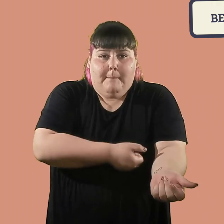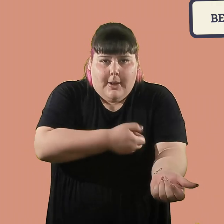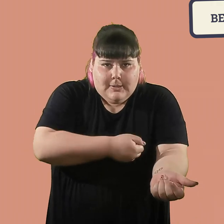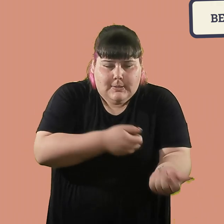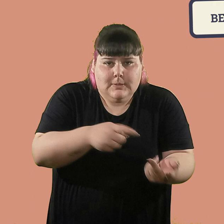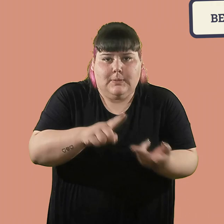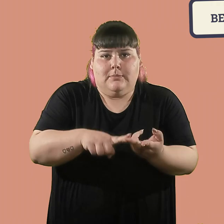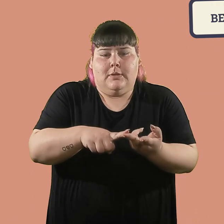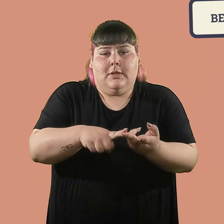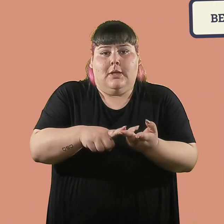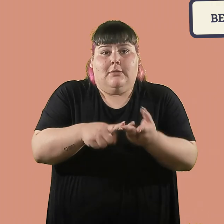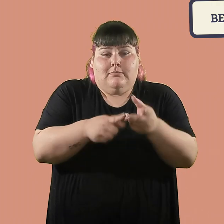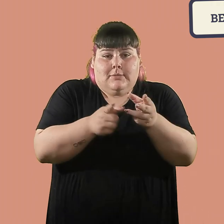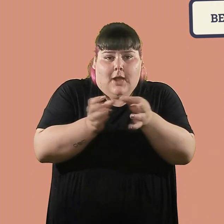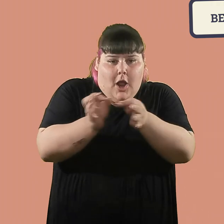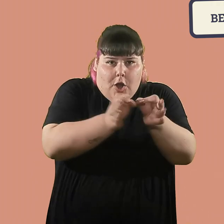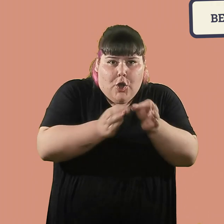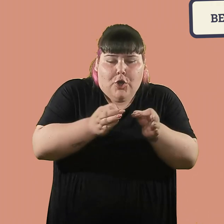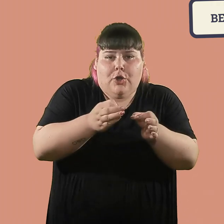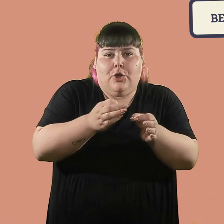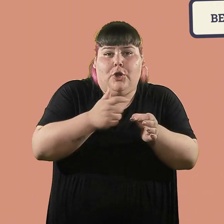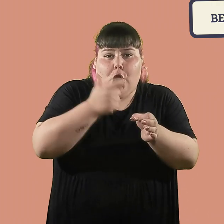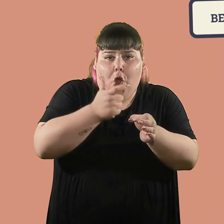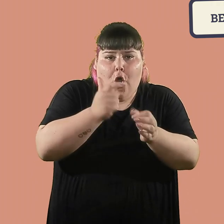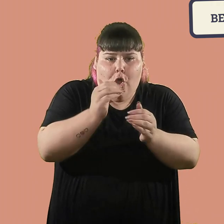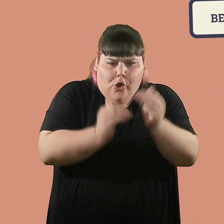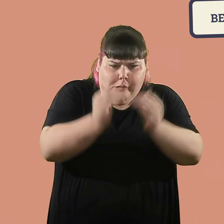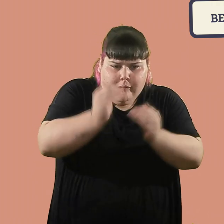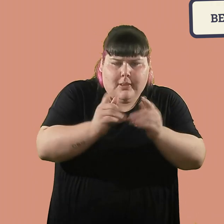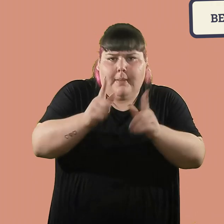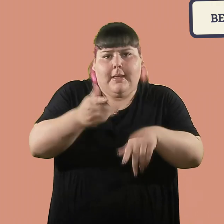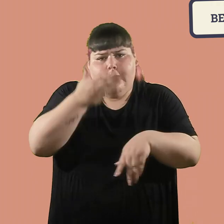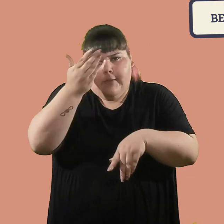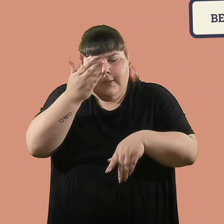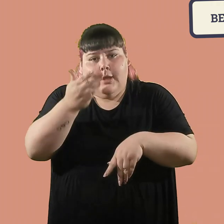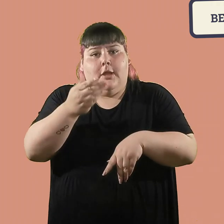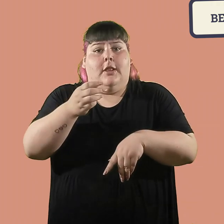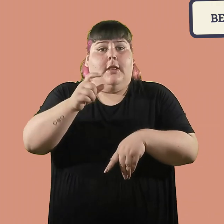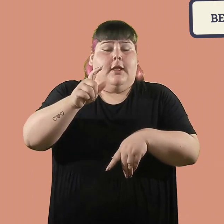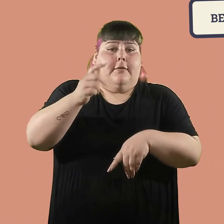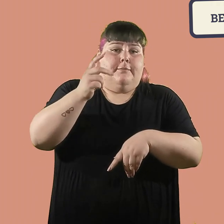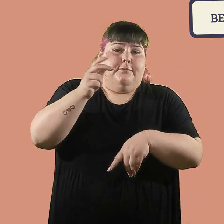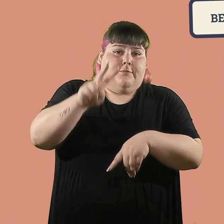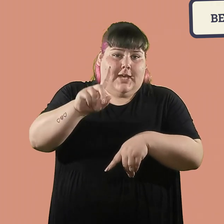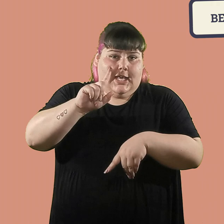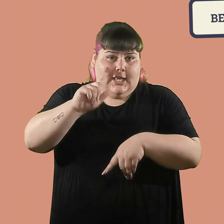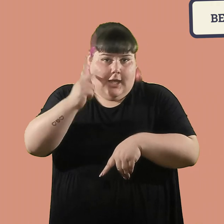y posibles infecciones de VIH, hepatitis B, hepatitis C y otras más.